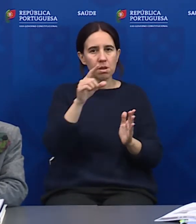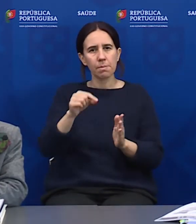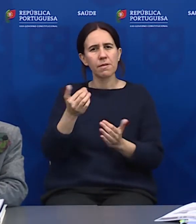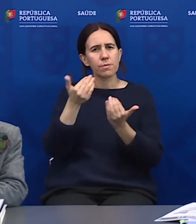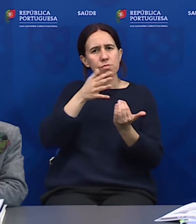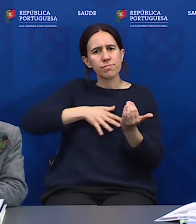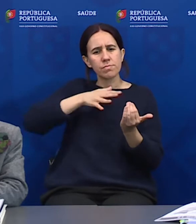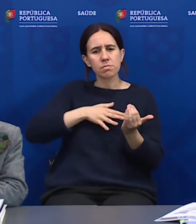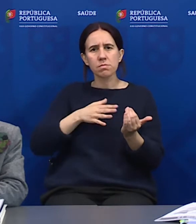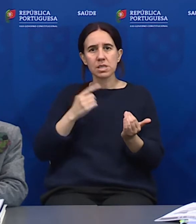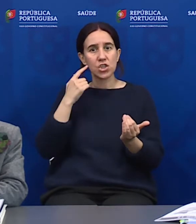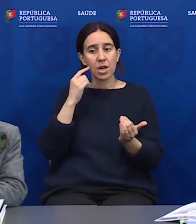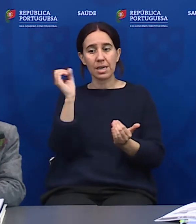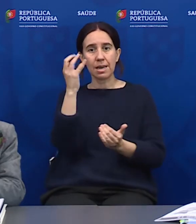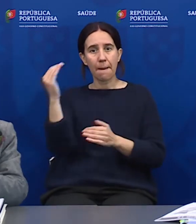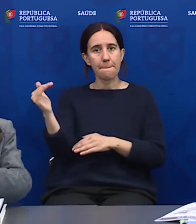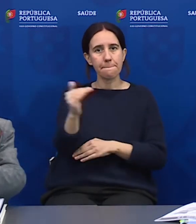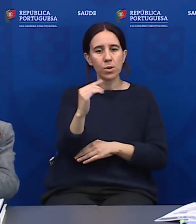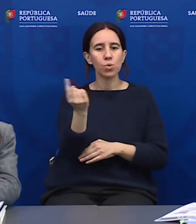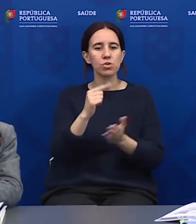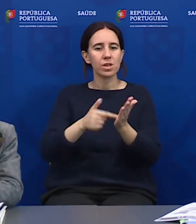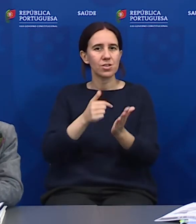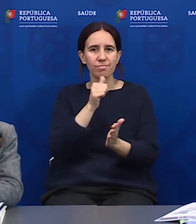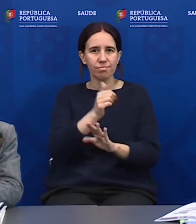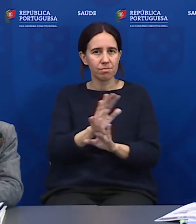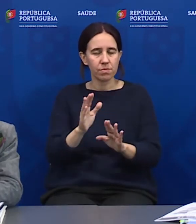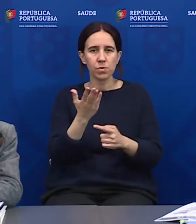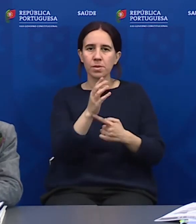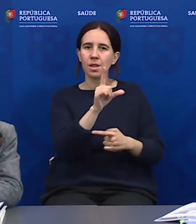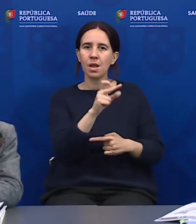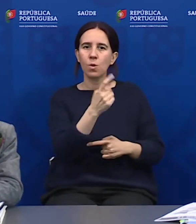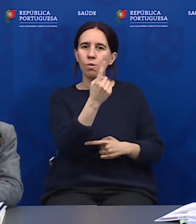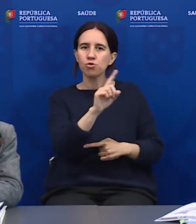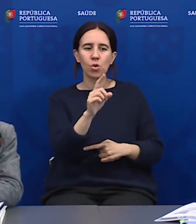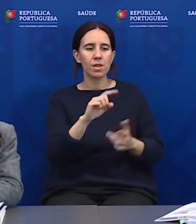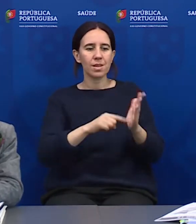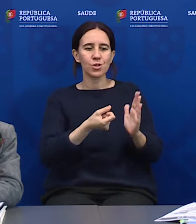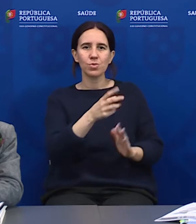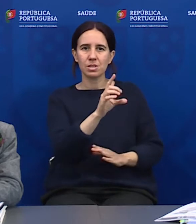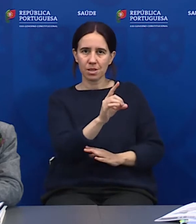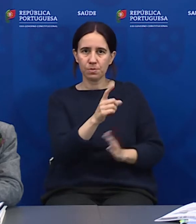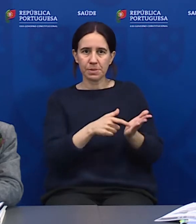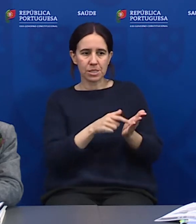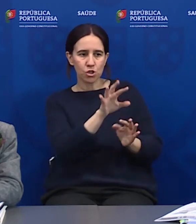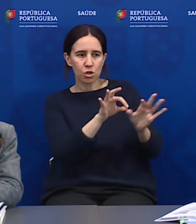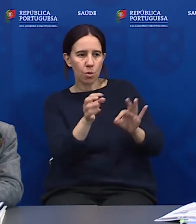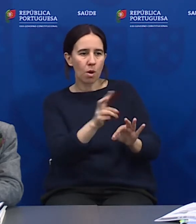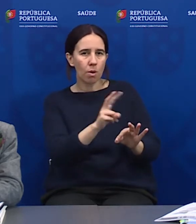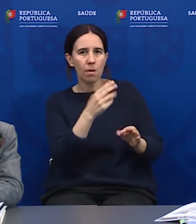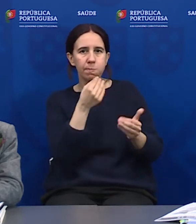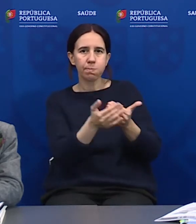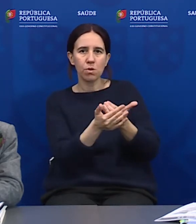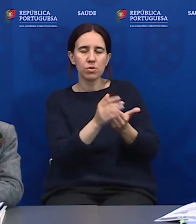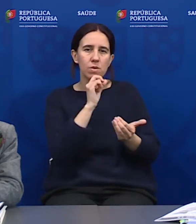que assim que chega o INEM não há testes para todos, nomeadamente num dos lares havia apenas 6 testes, foi necessário escolher os idosos que